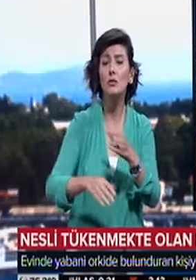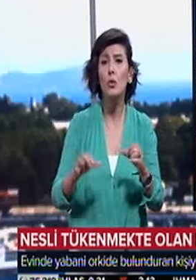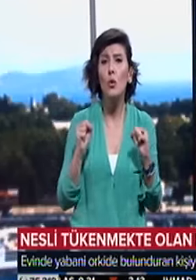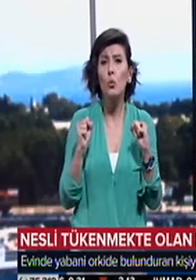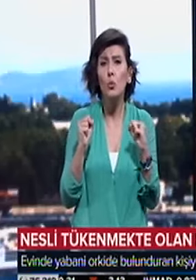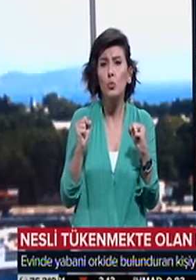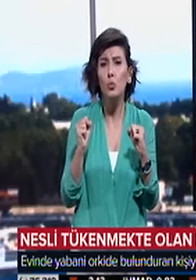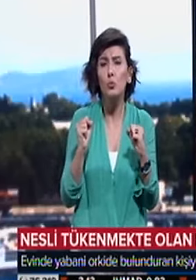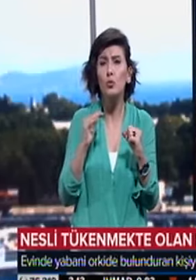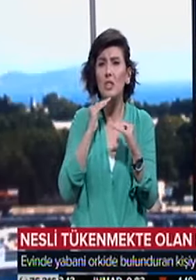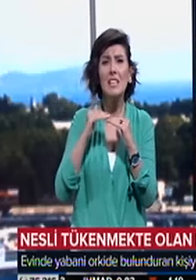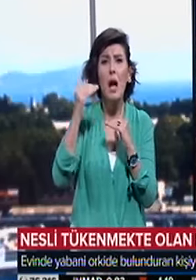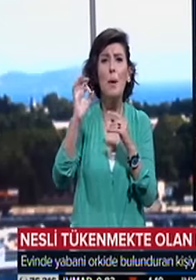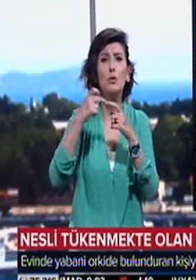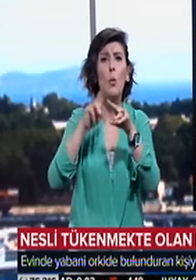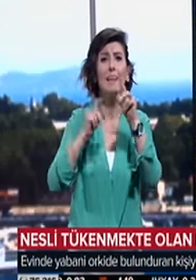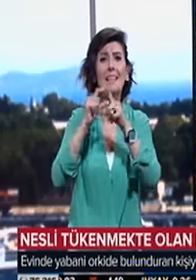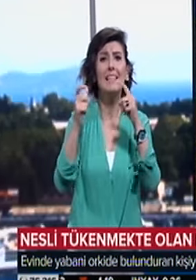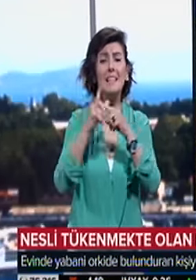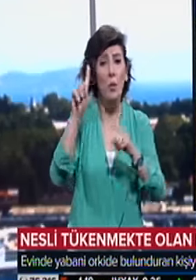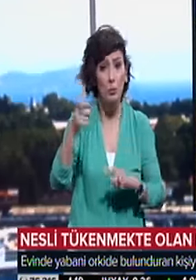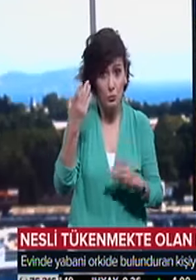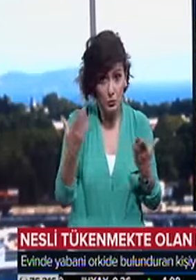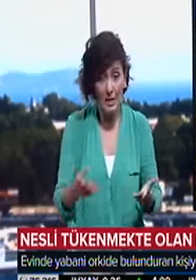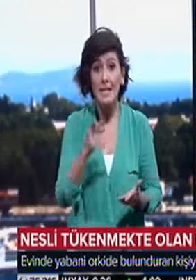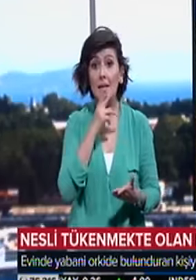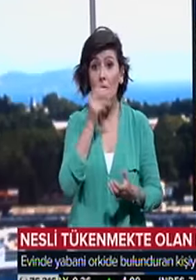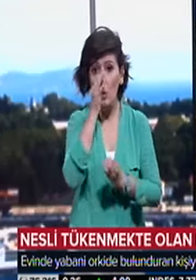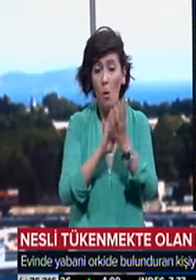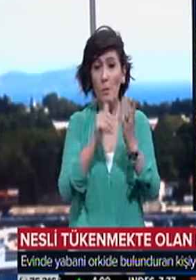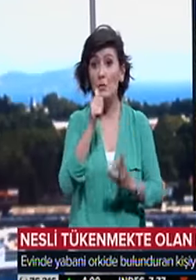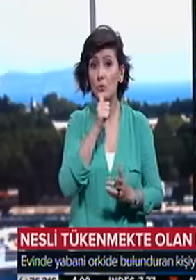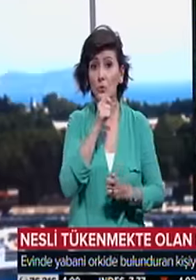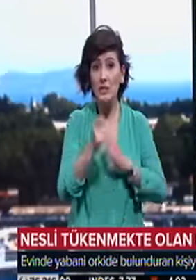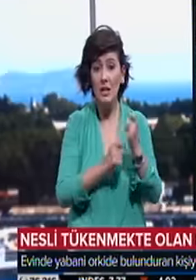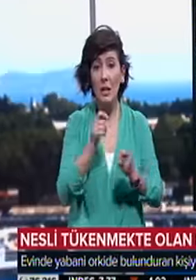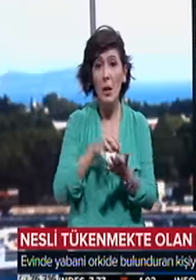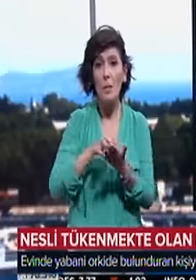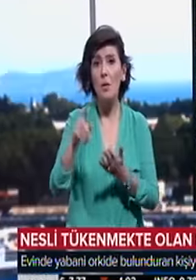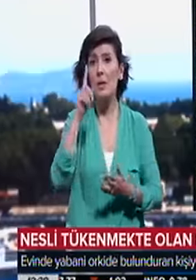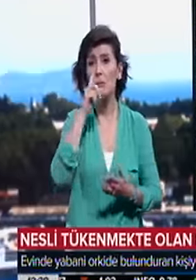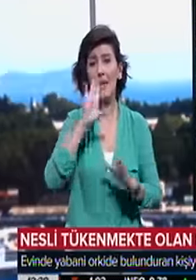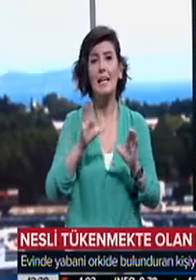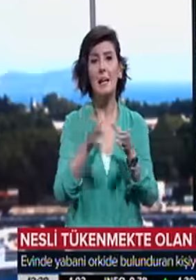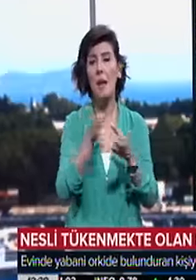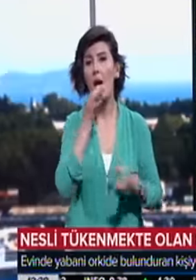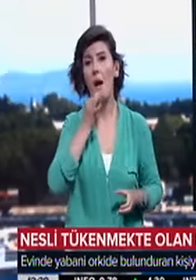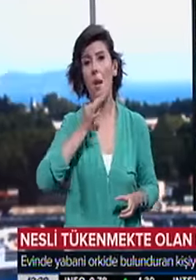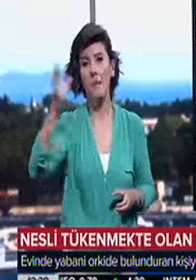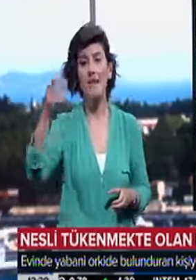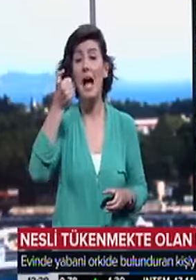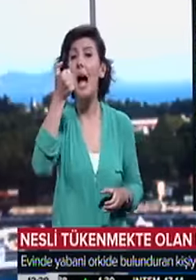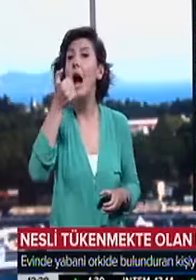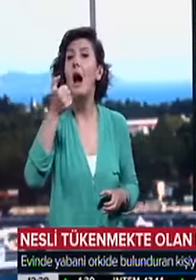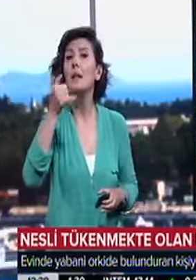poşet içerisinde kurutulmuş yabani orkide bulunması üzerine Samsun Orman ve Su İşleri Bölge Müdürlüğü ekiplerine